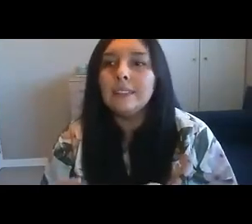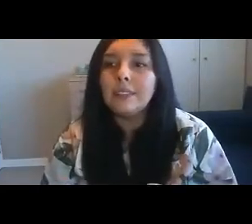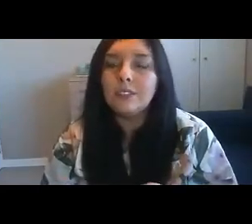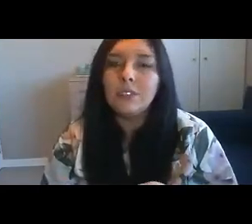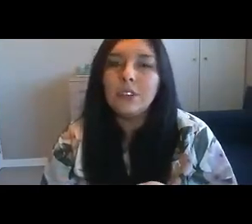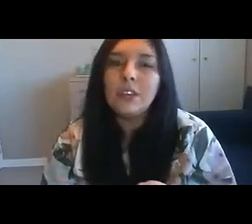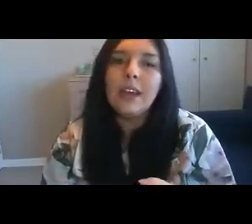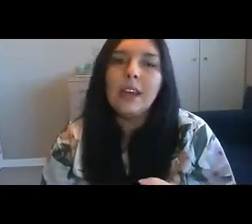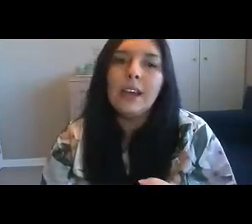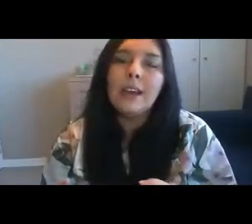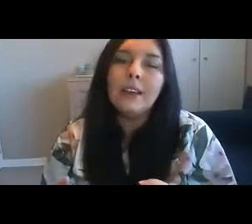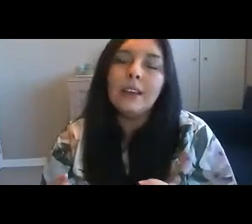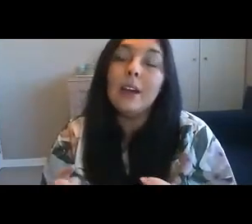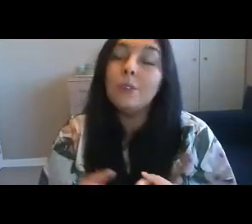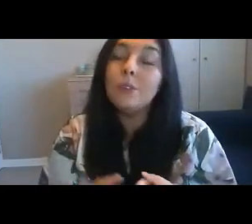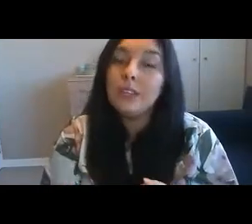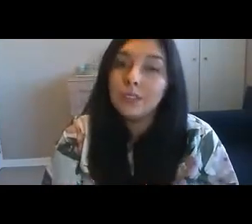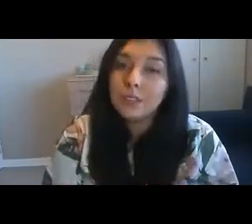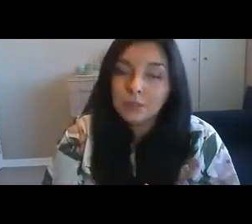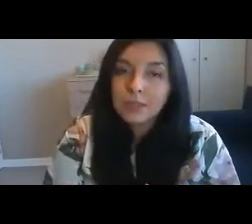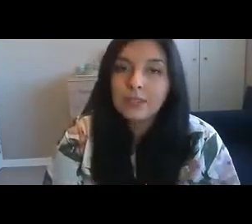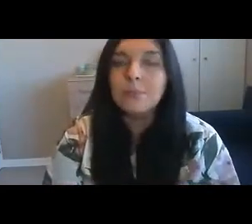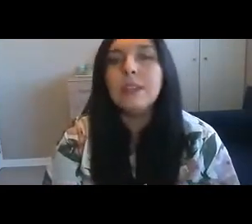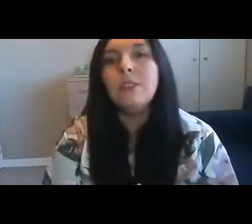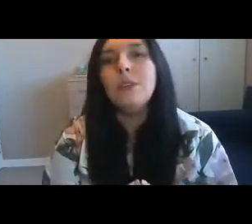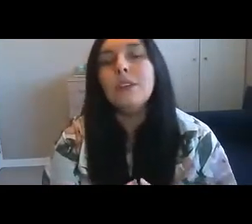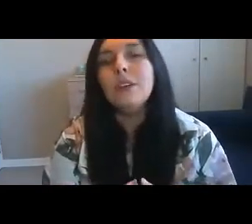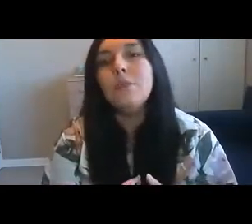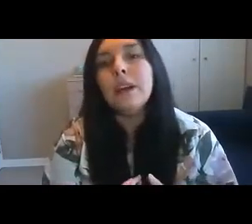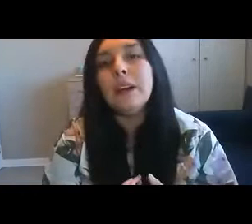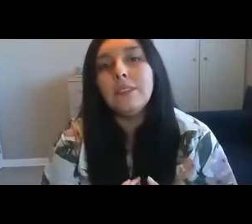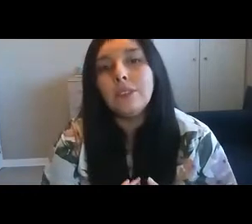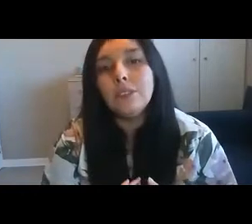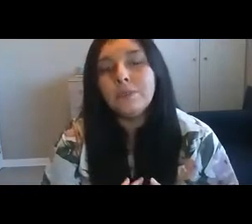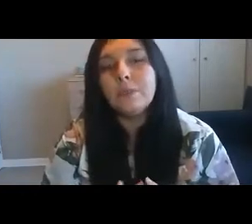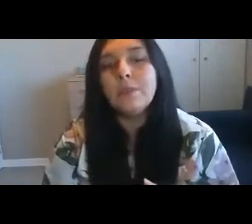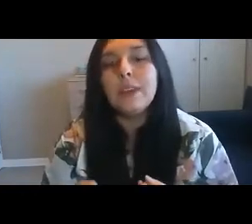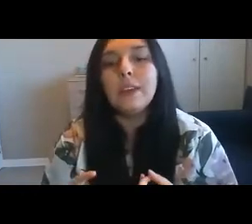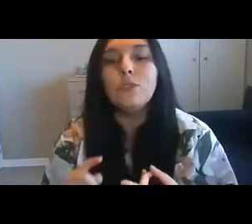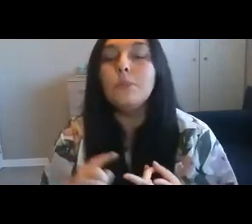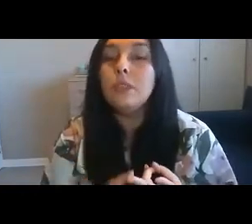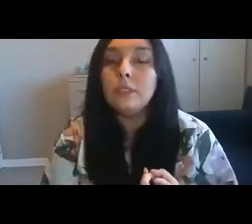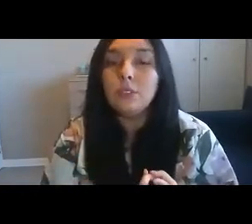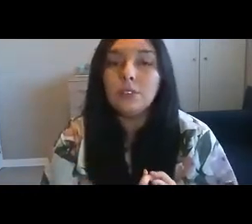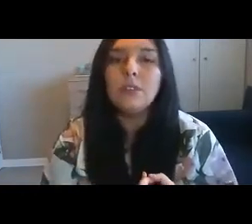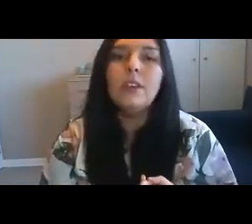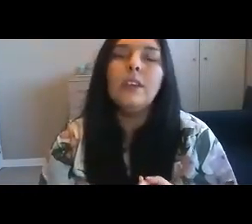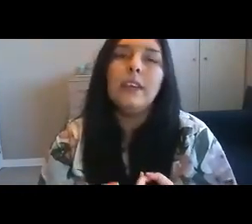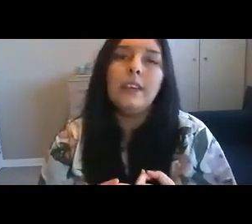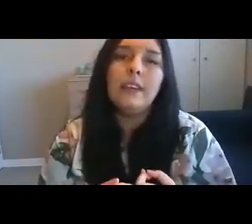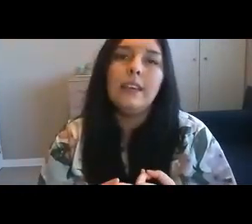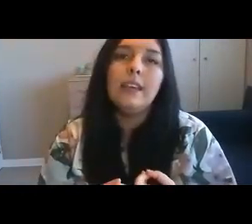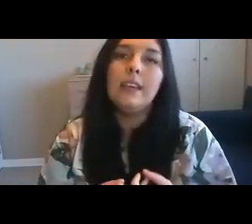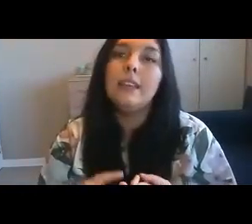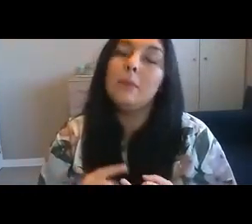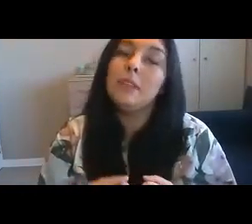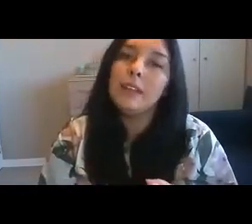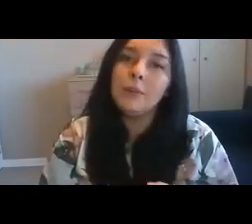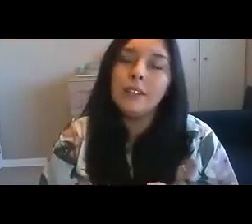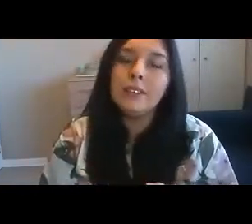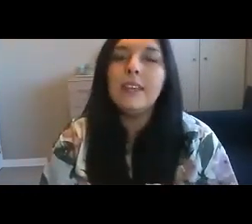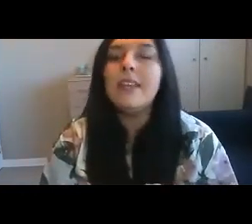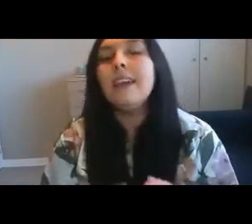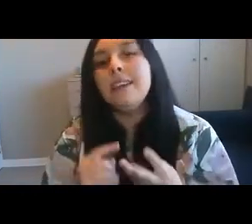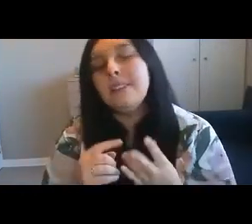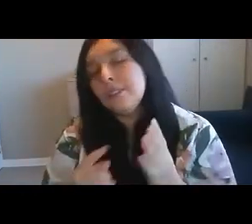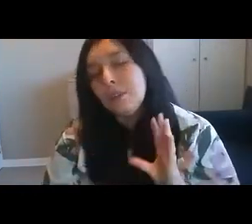tener acceso a audiolibros también, para estudiantes con baja visión, subtítulos, intérprete en